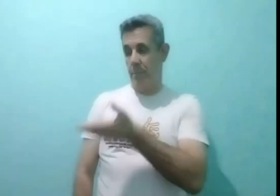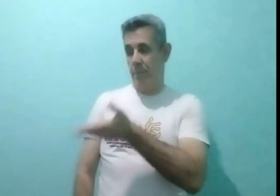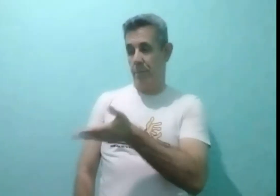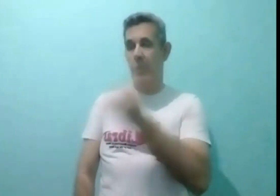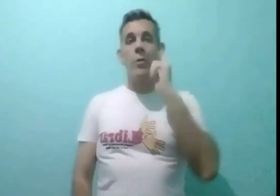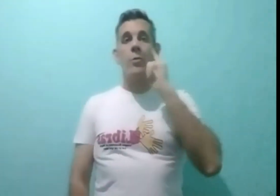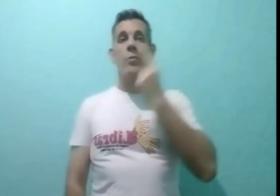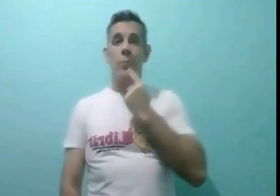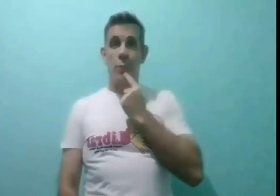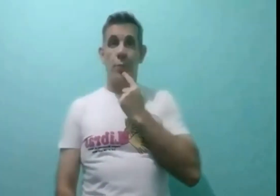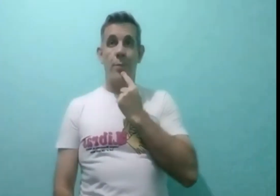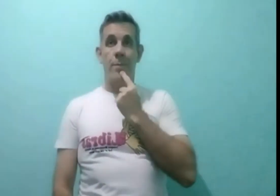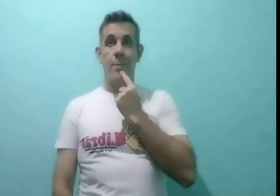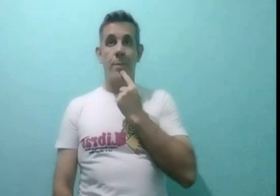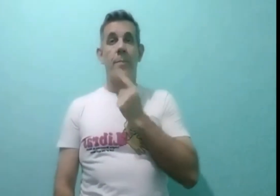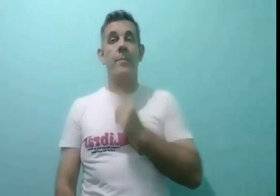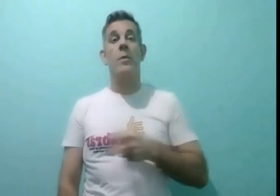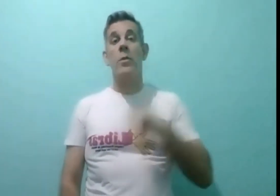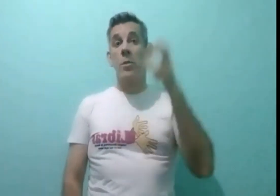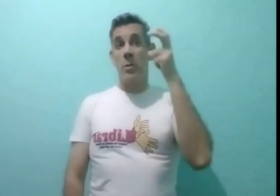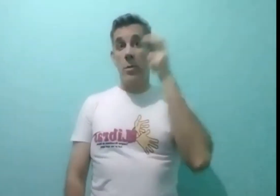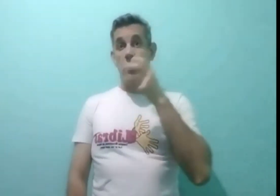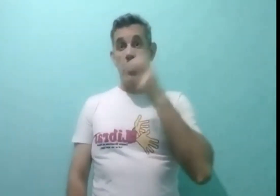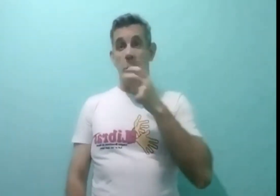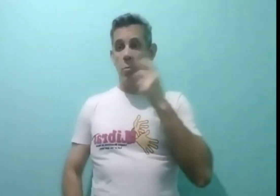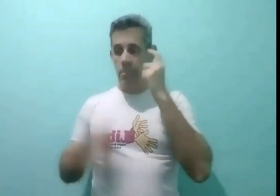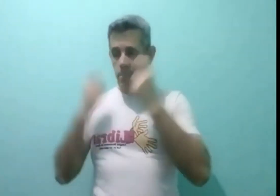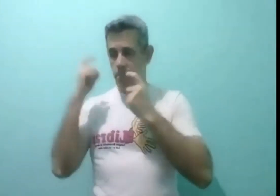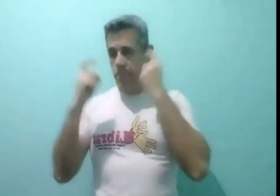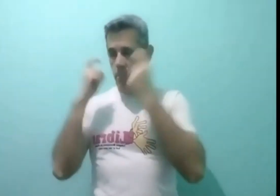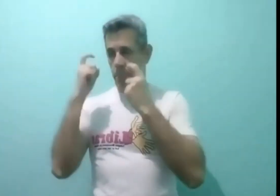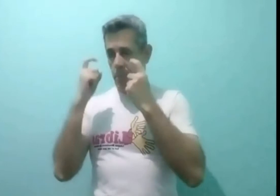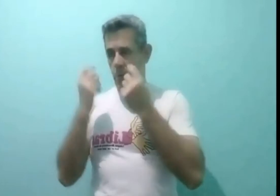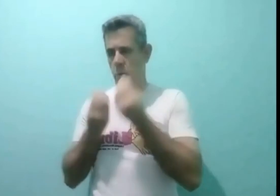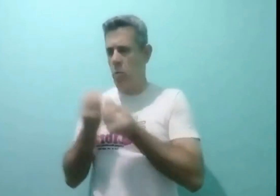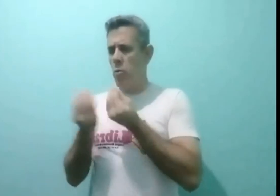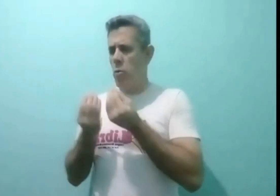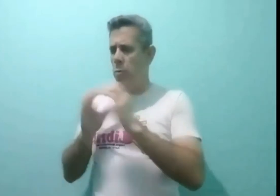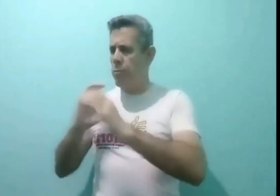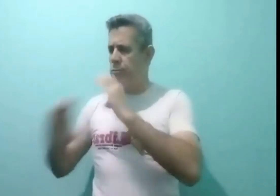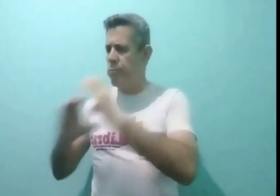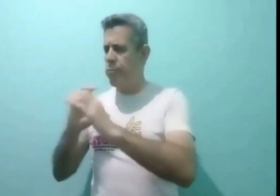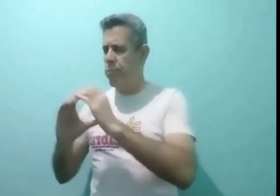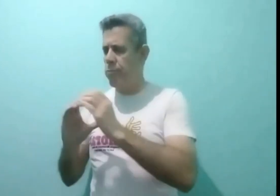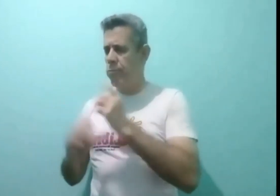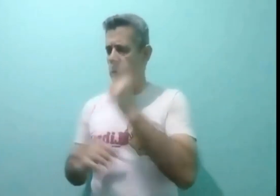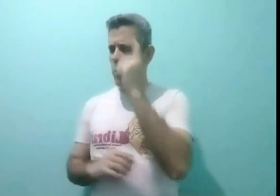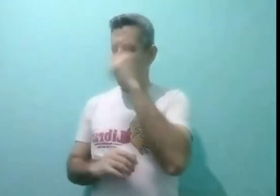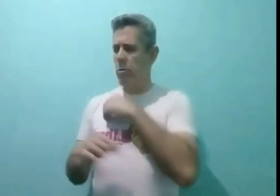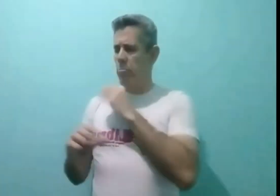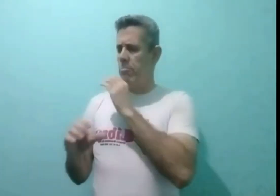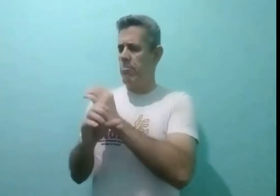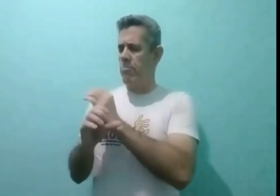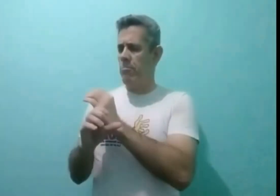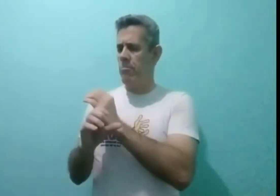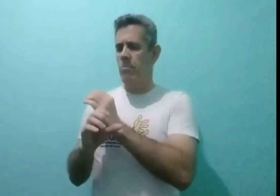ele, segundo o que apresenta algumas histórias, tinha um neto surdo. E ele estava preocupado com a comunicação com